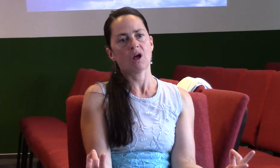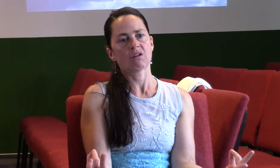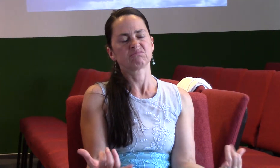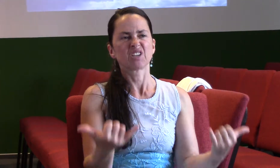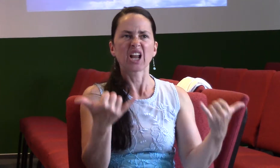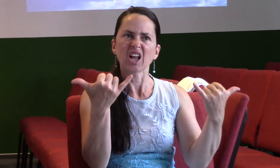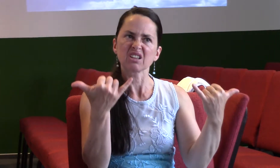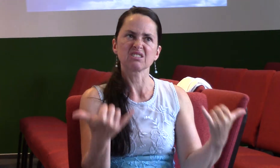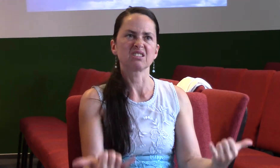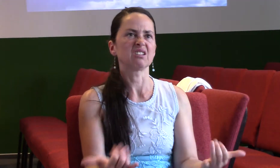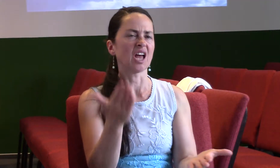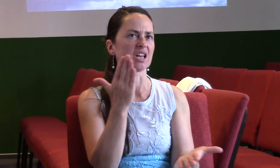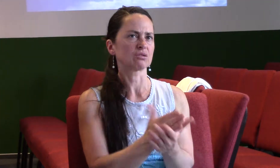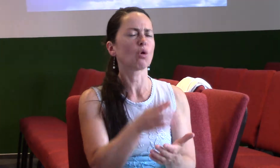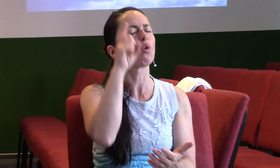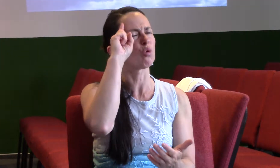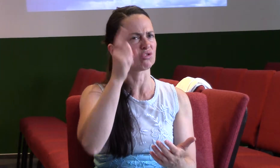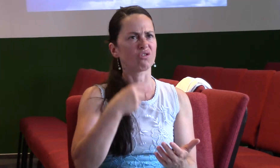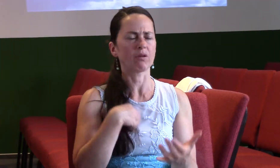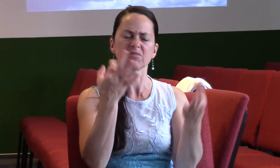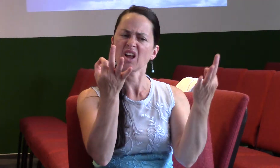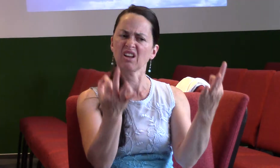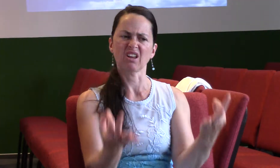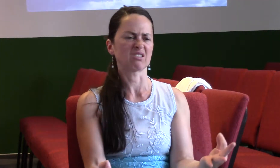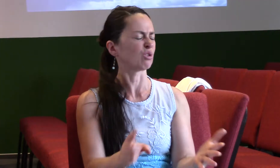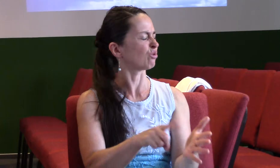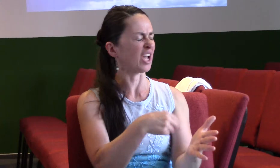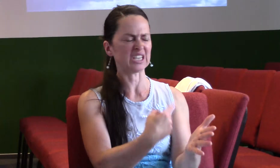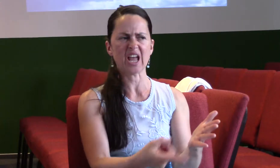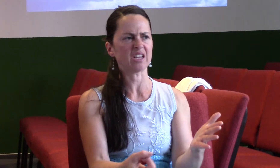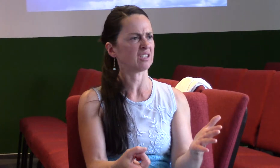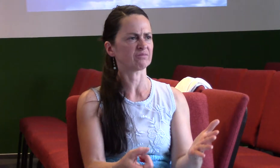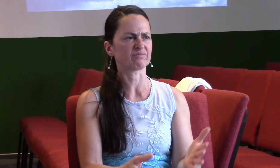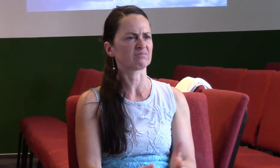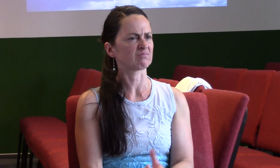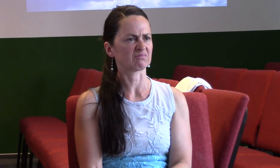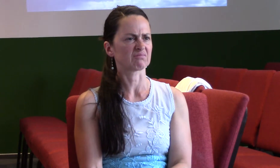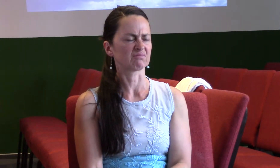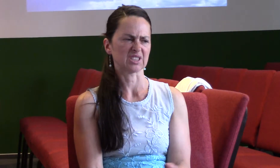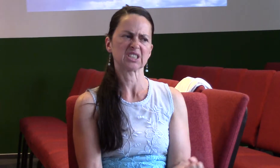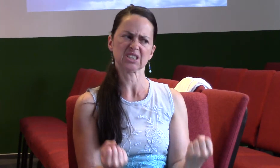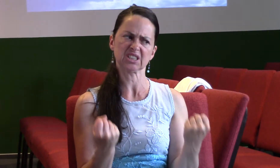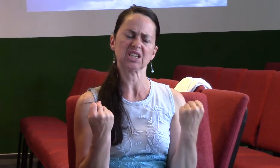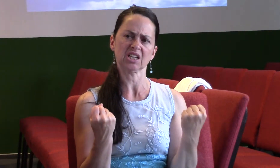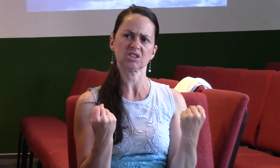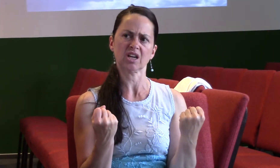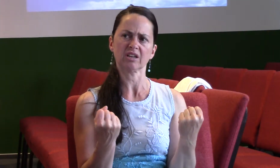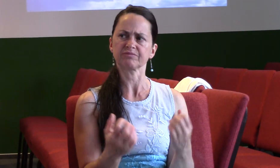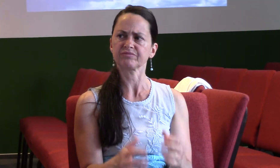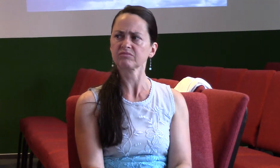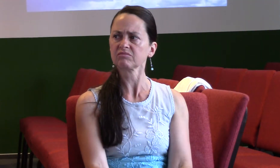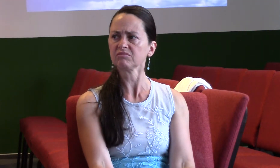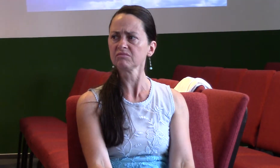V řečtině v tom sedmnáctém verži to dvojnásobné uznání je